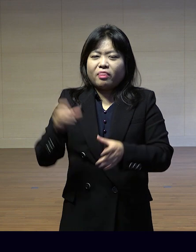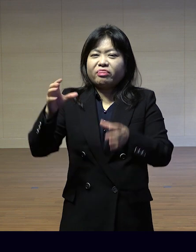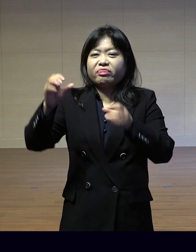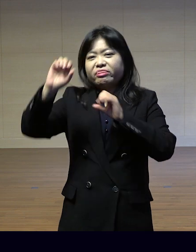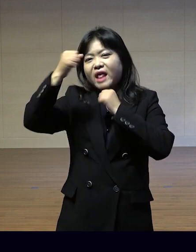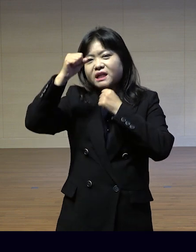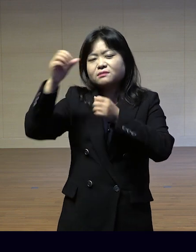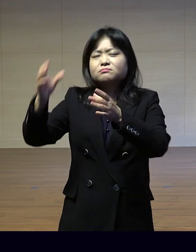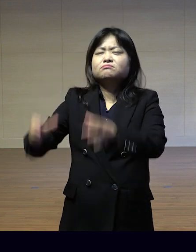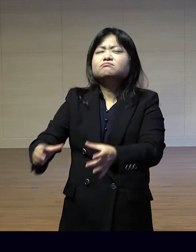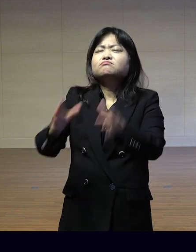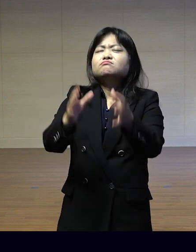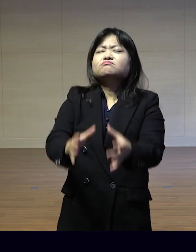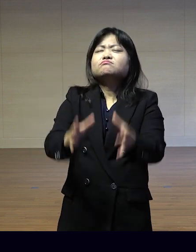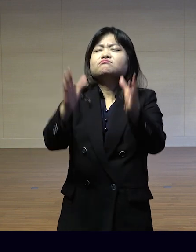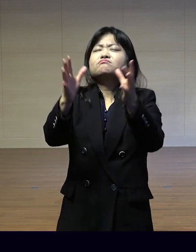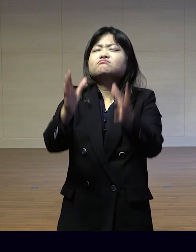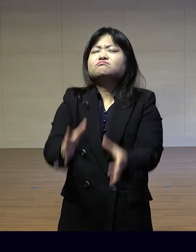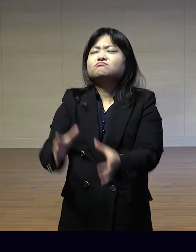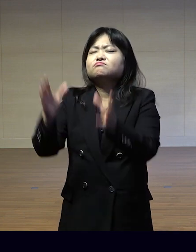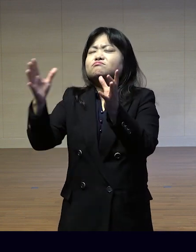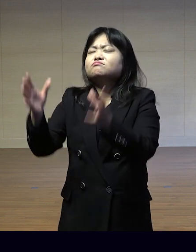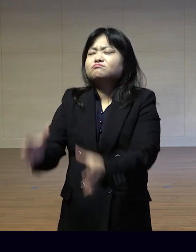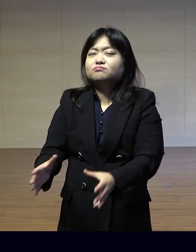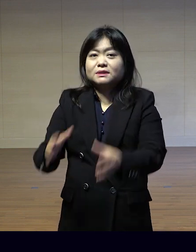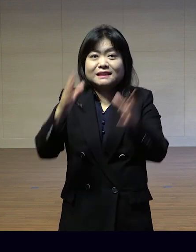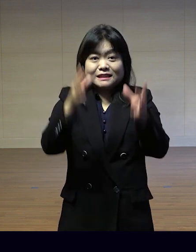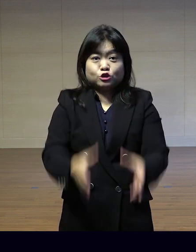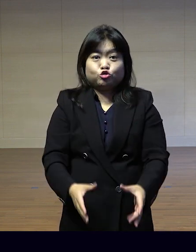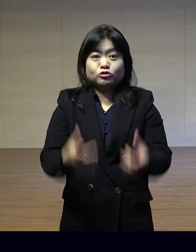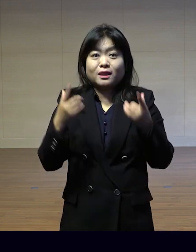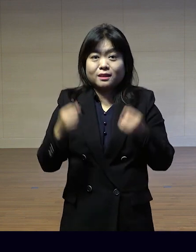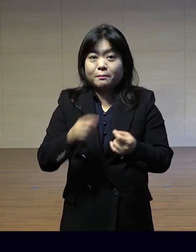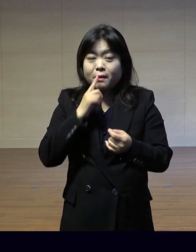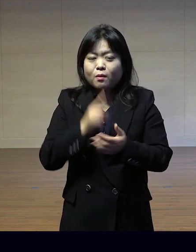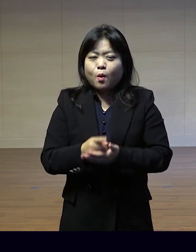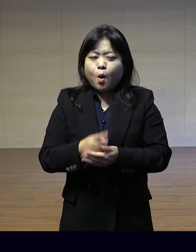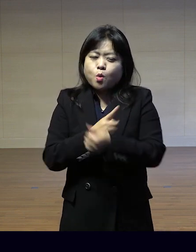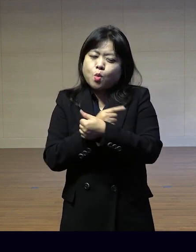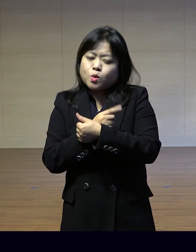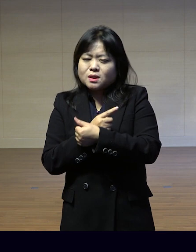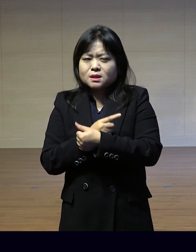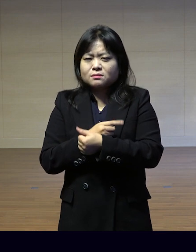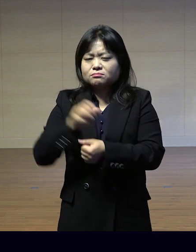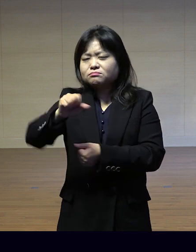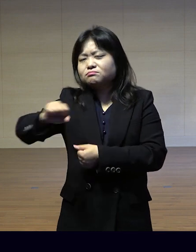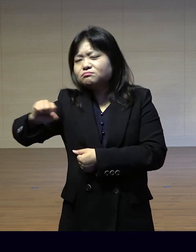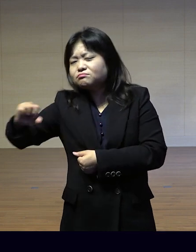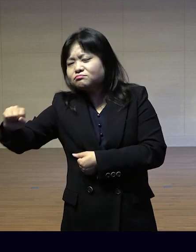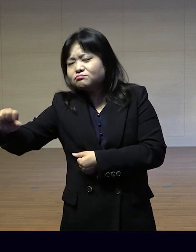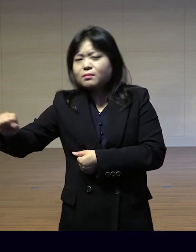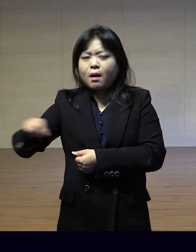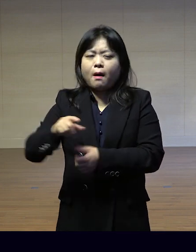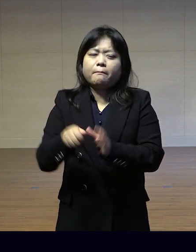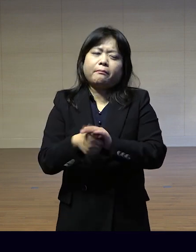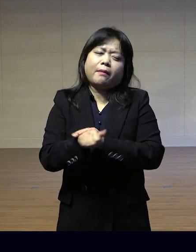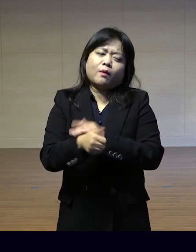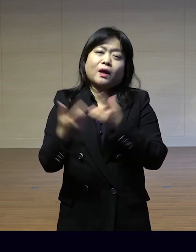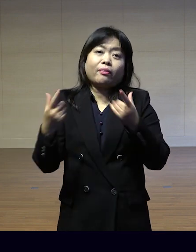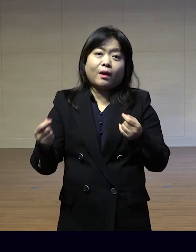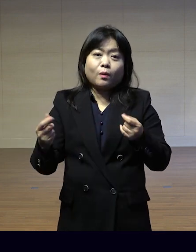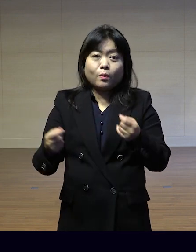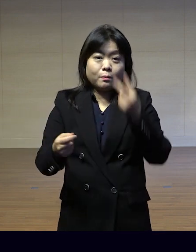만져본 사람은 기둥 같은 물체입니다. 물건입니다. 또 꼬리만을 만져본 사람은 뱀 같은 어떤 동물입니다. 동물이